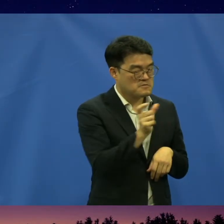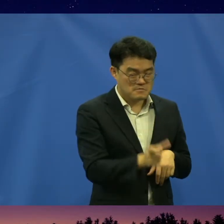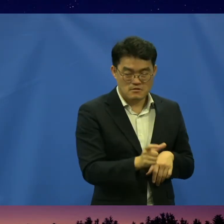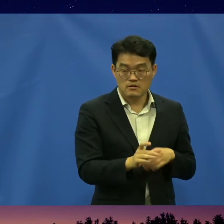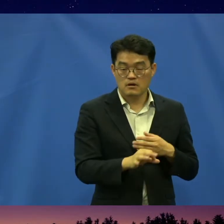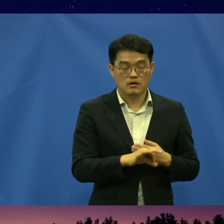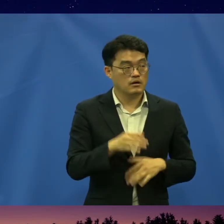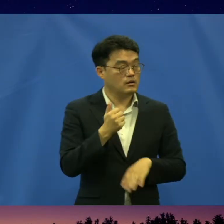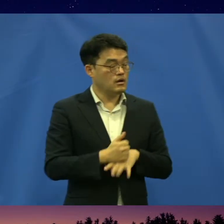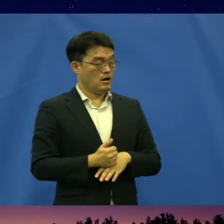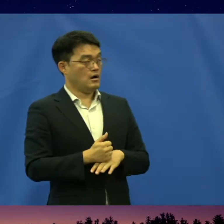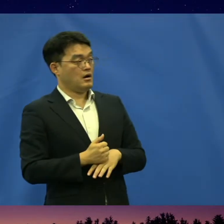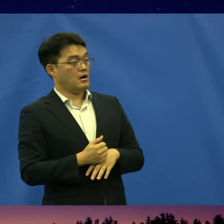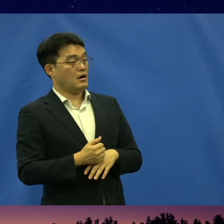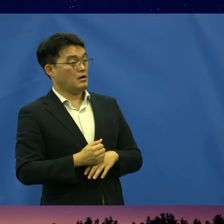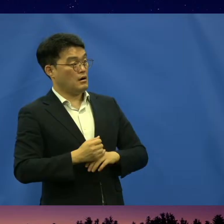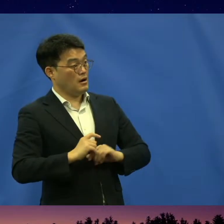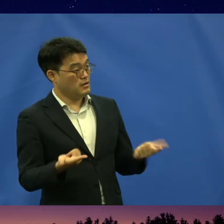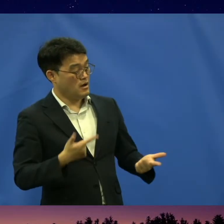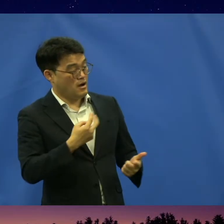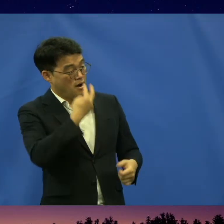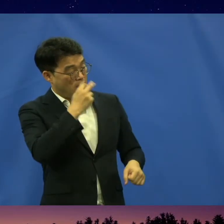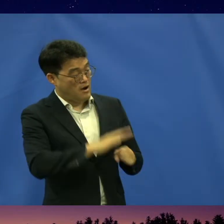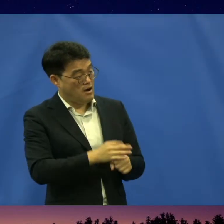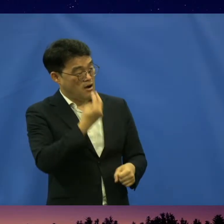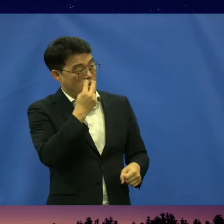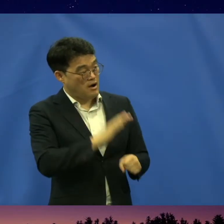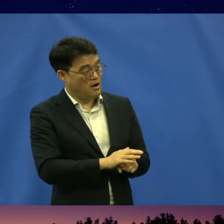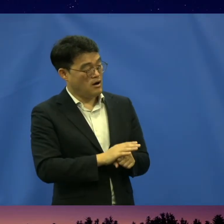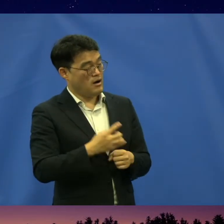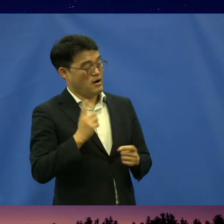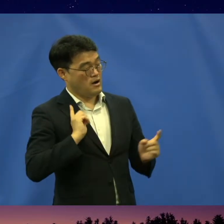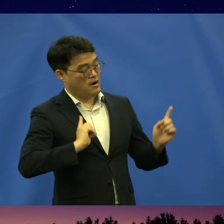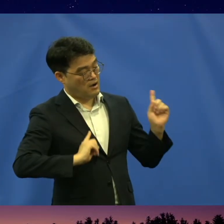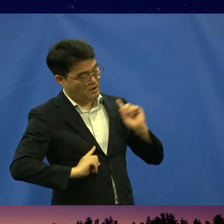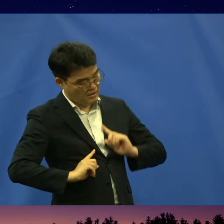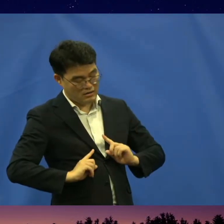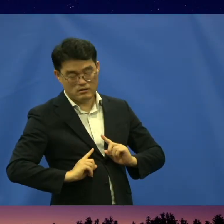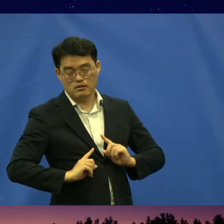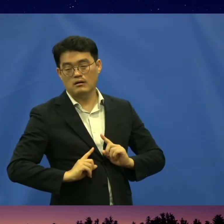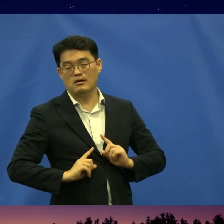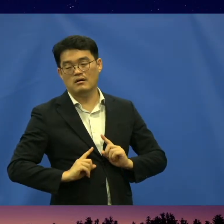문제는 그 소문을 전달하는 주변에 몇몇 사람이 경우가 많아요. 가까운 사람들이에요.